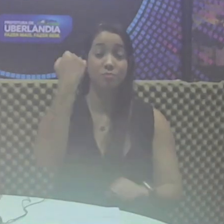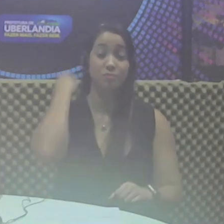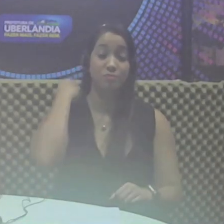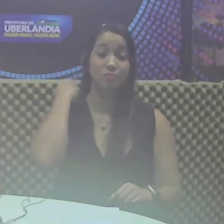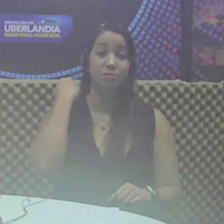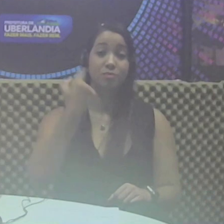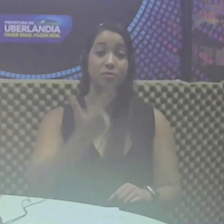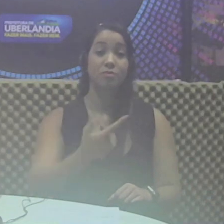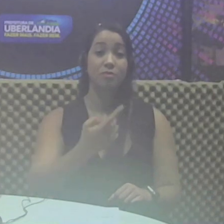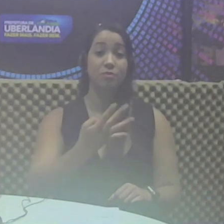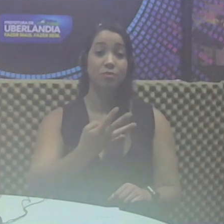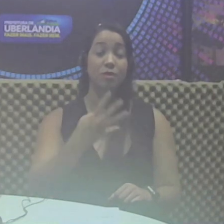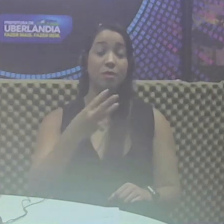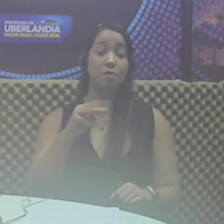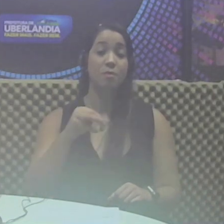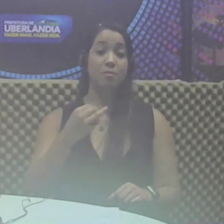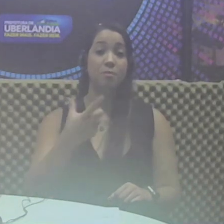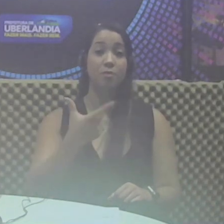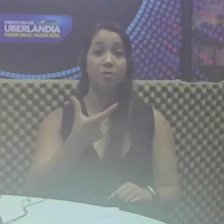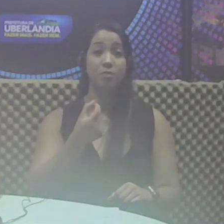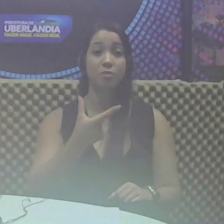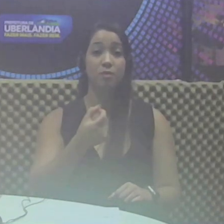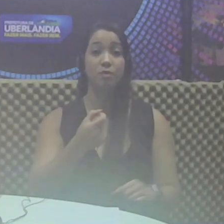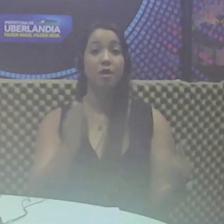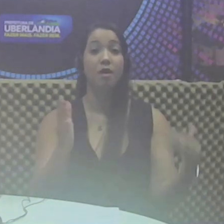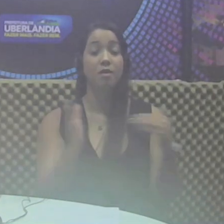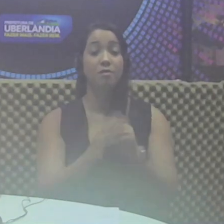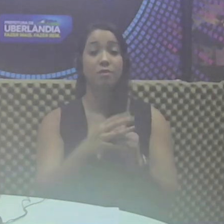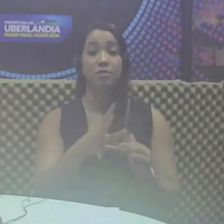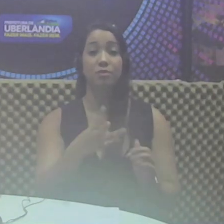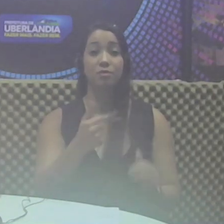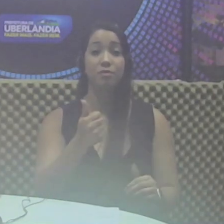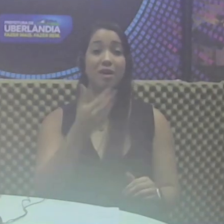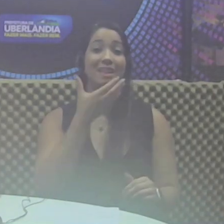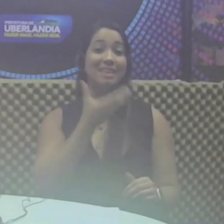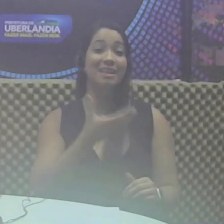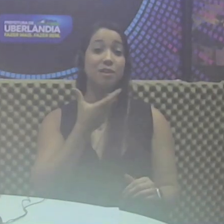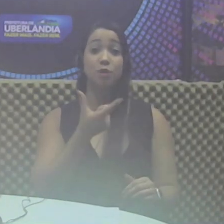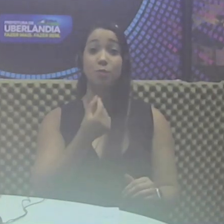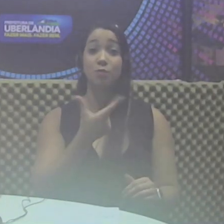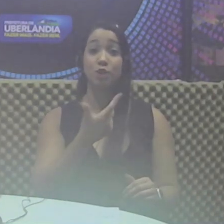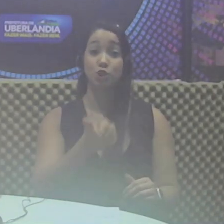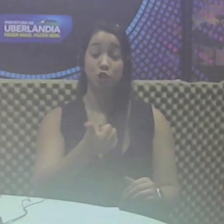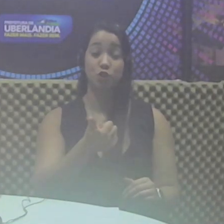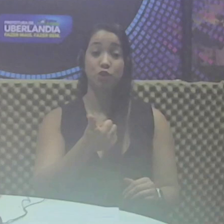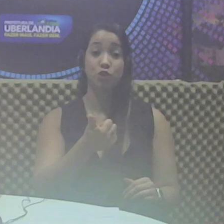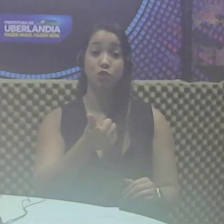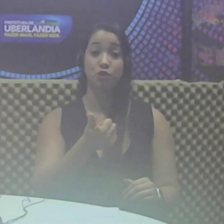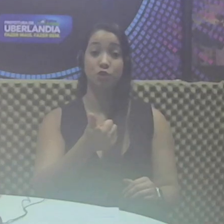de 24 de março de 2020 a 31 de dezembro de 2021. De